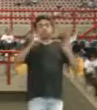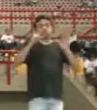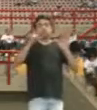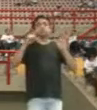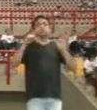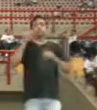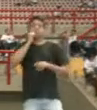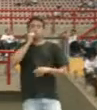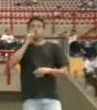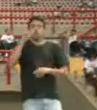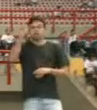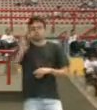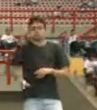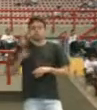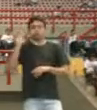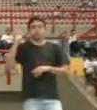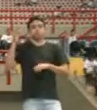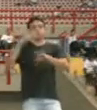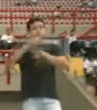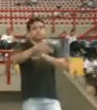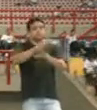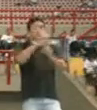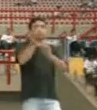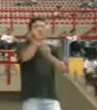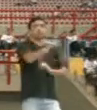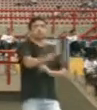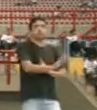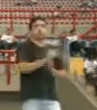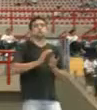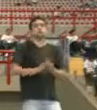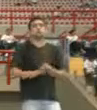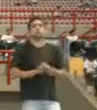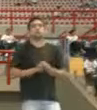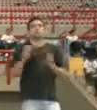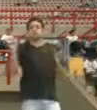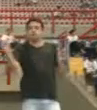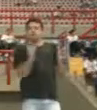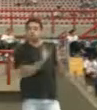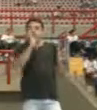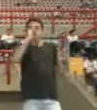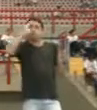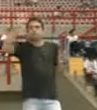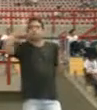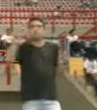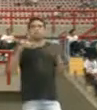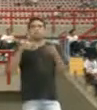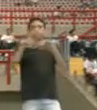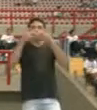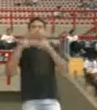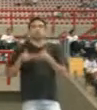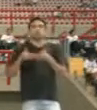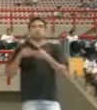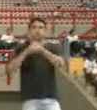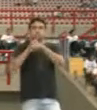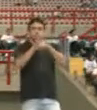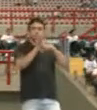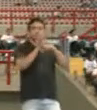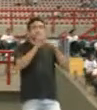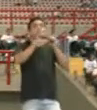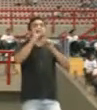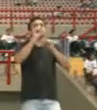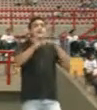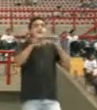o papel da mulher na sociedade brasileira. O que seria um comando de proposta? Esse pedido em negrito. O que é que eu devo fazer